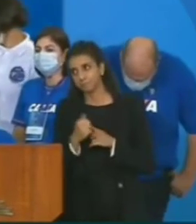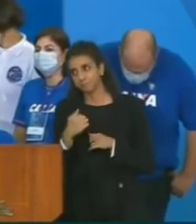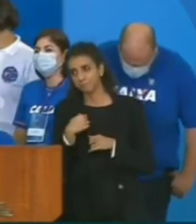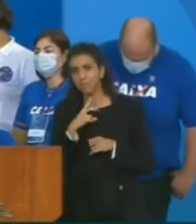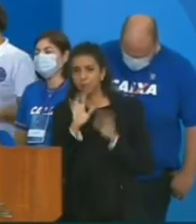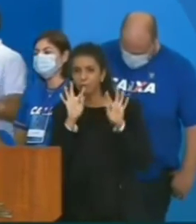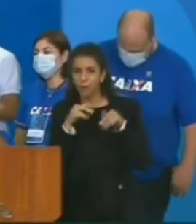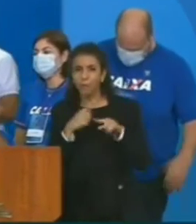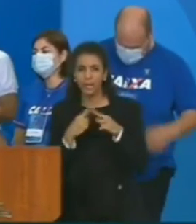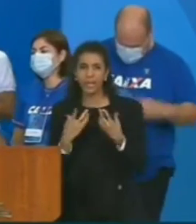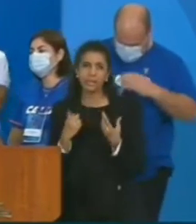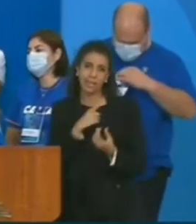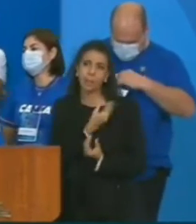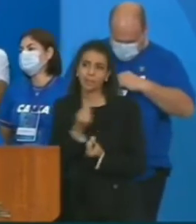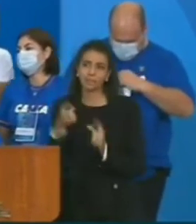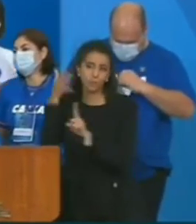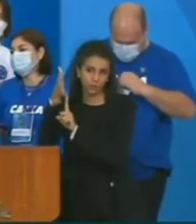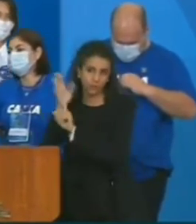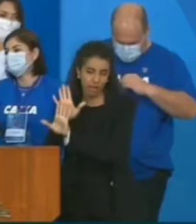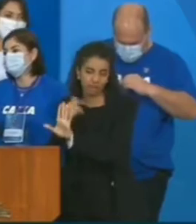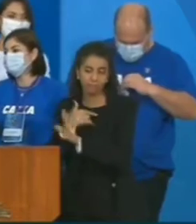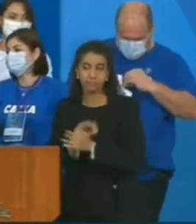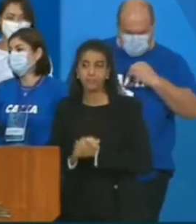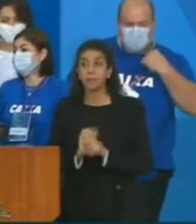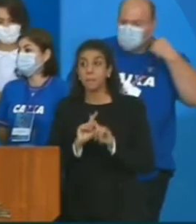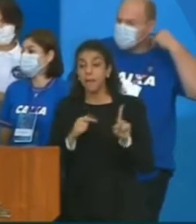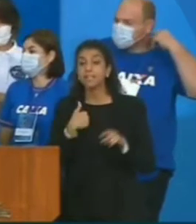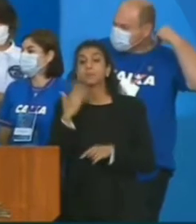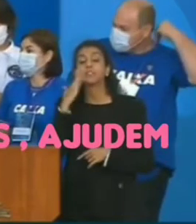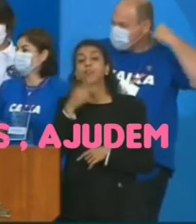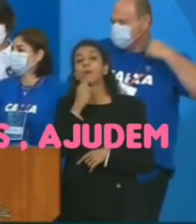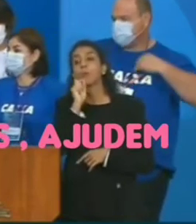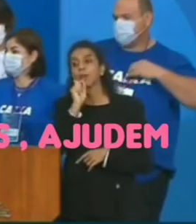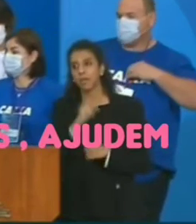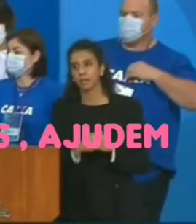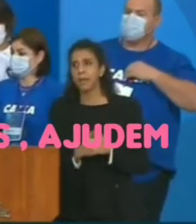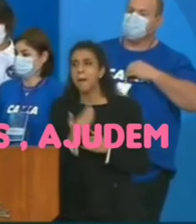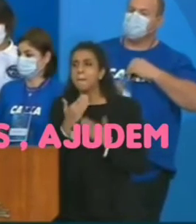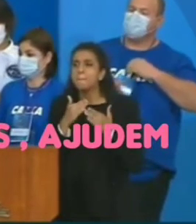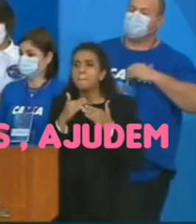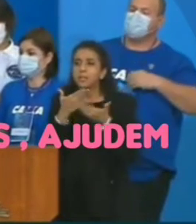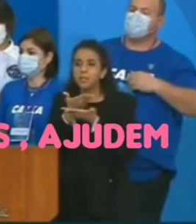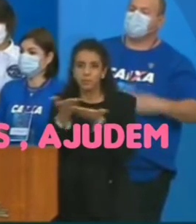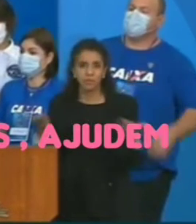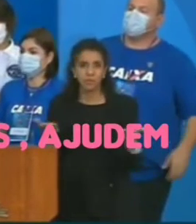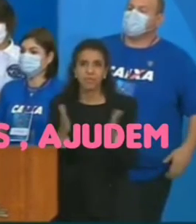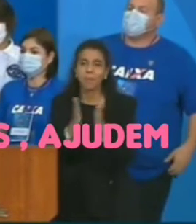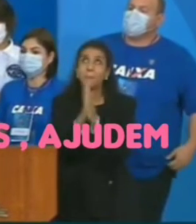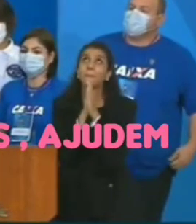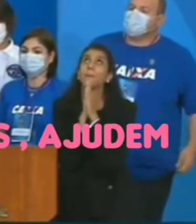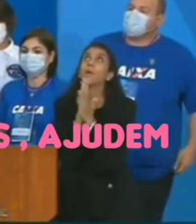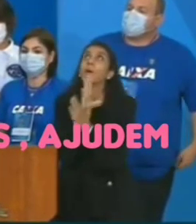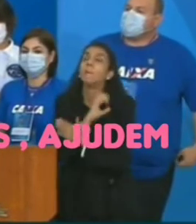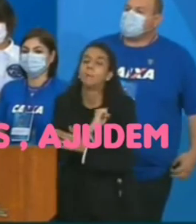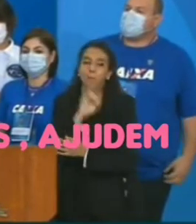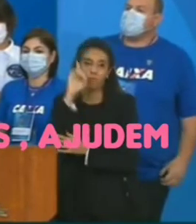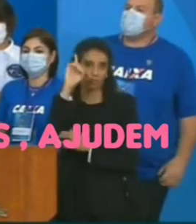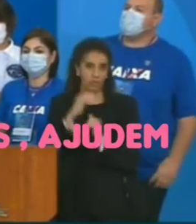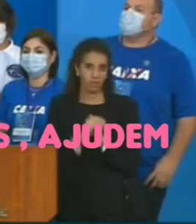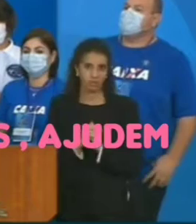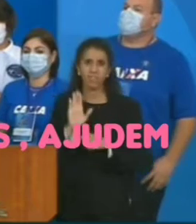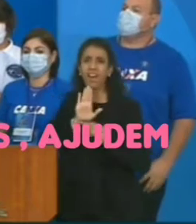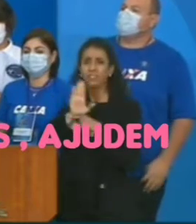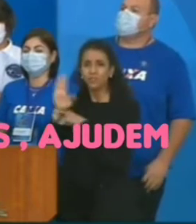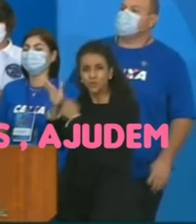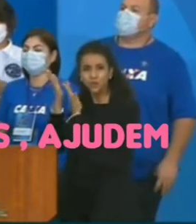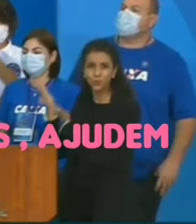eu sei que tem muita gente para falar. Mas a única coisa que eu sei dizer é uma coisa, pedir para vocês, pelo amor de Deus,